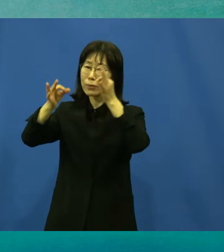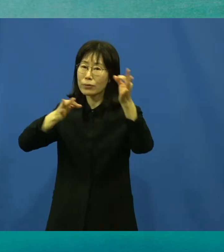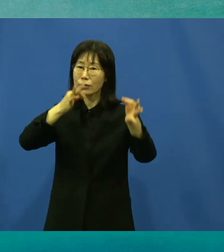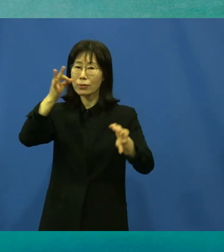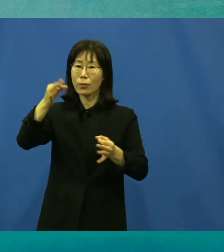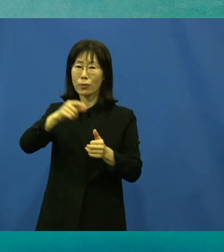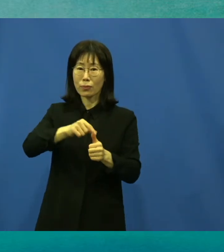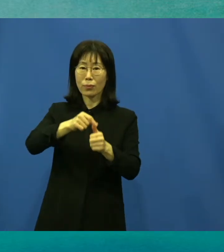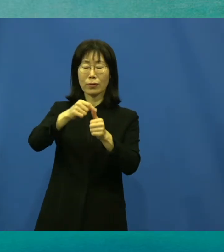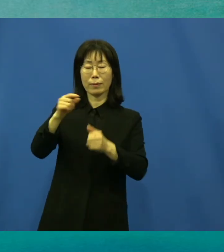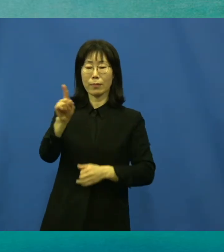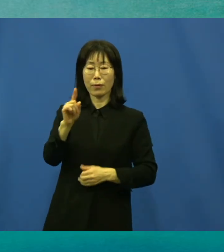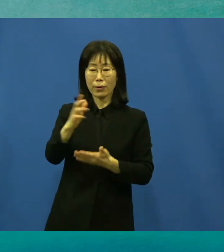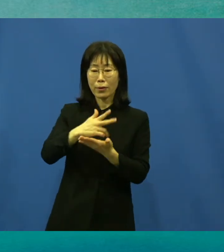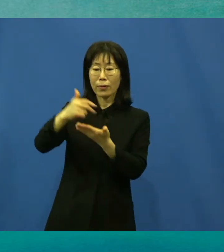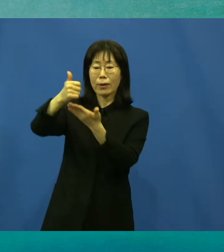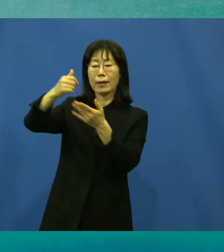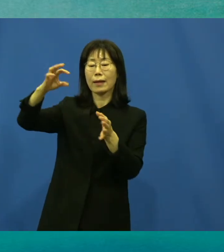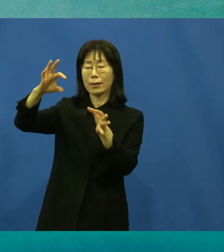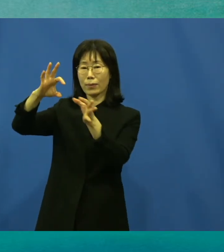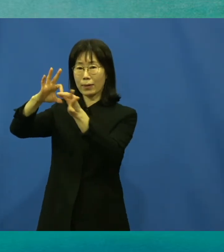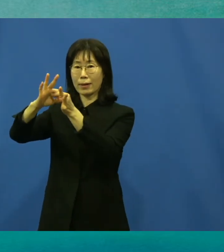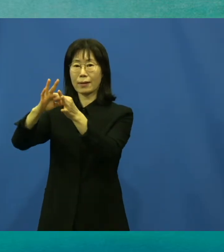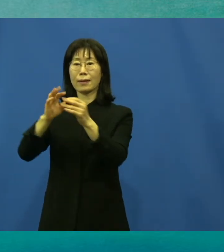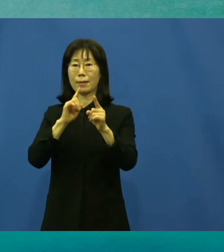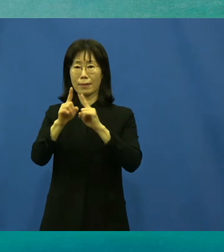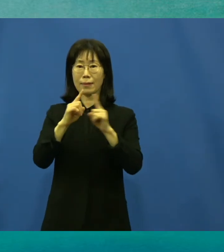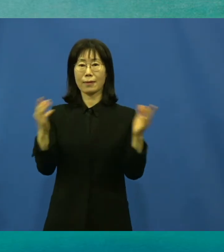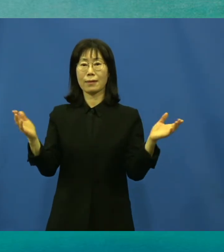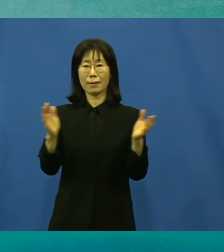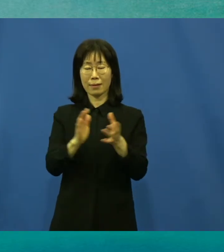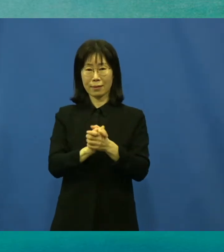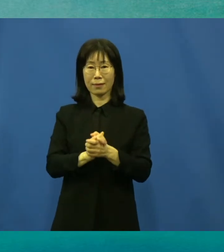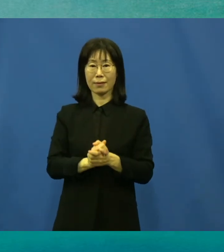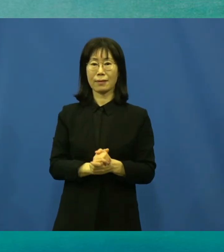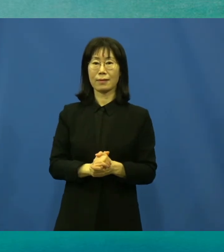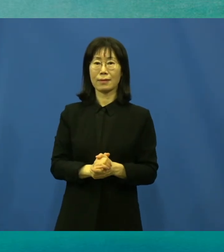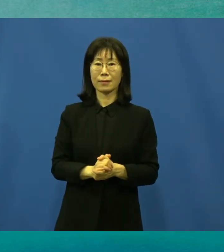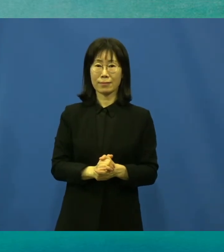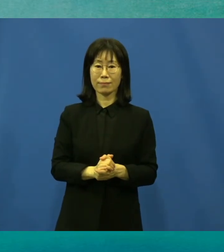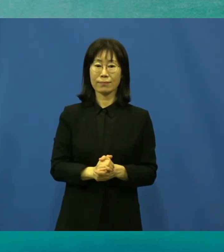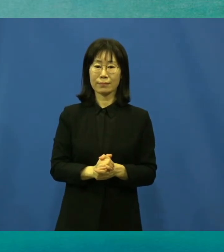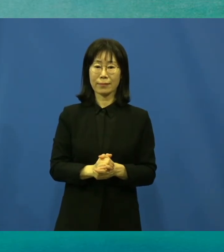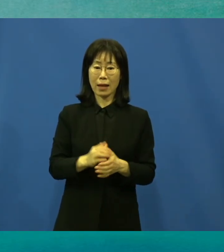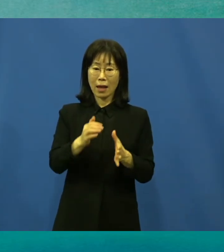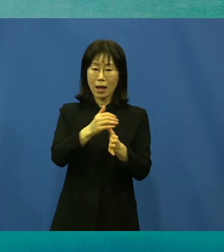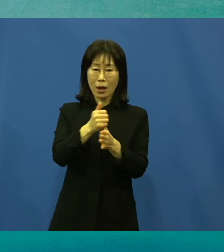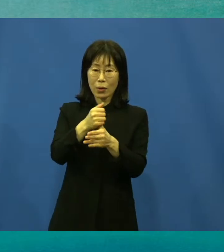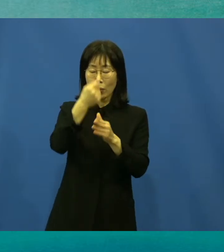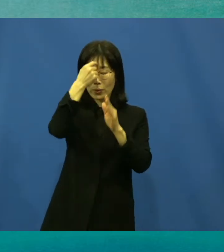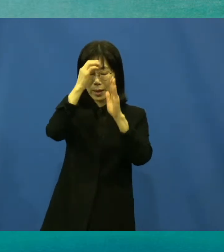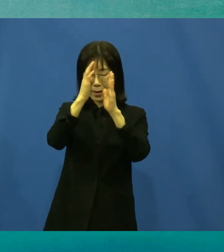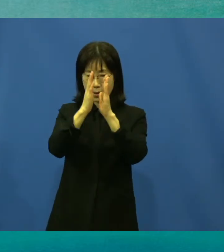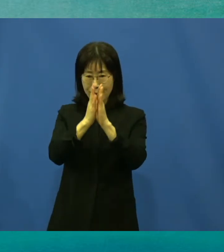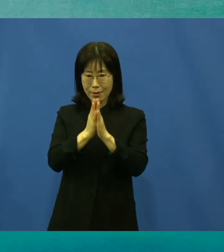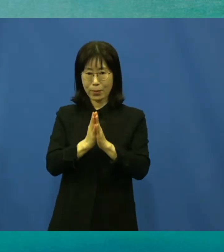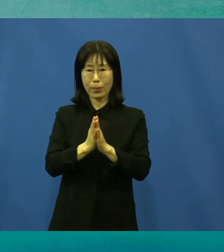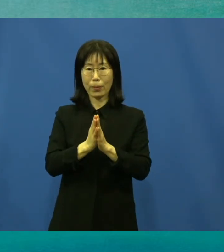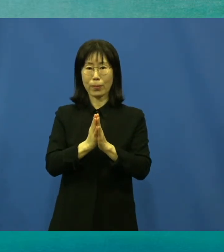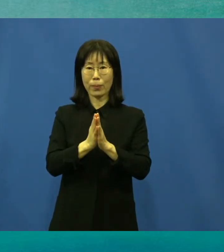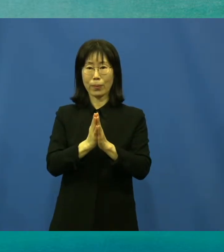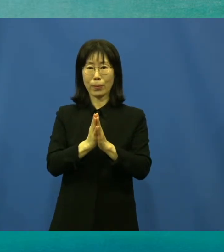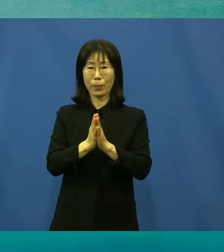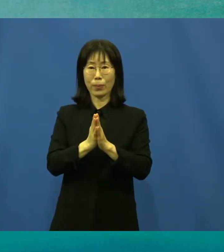여호와께 속하였나이다 하니라 그랬습니다. 이제 요나의 기도가 마무리되고 있습니다. 그런데 이 기도의